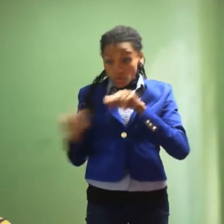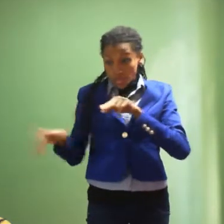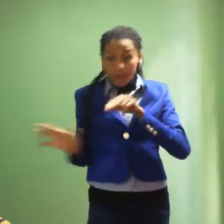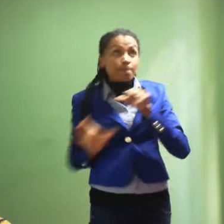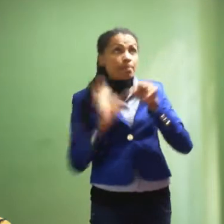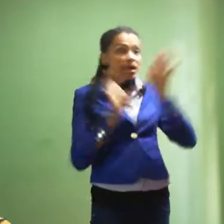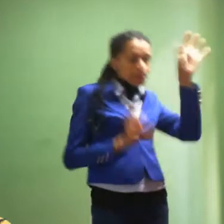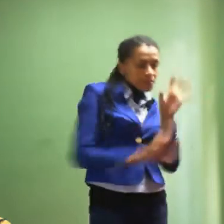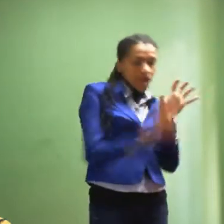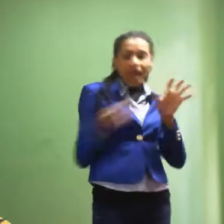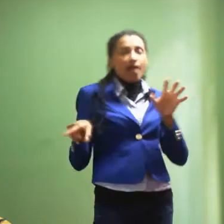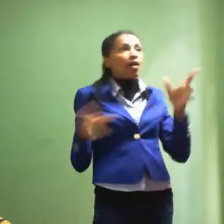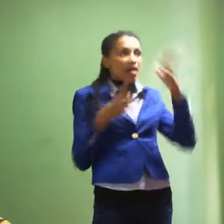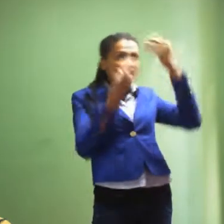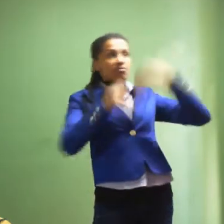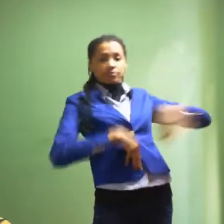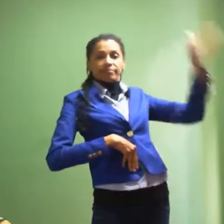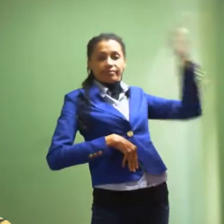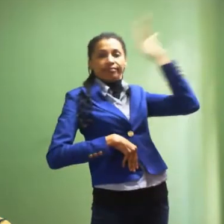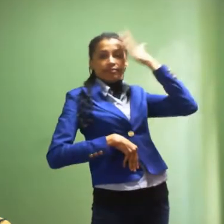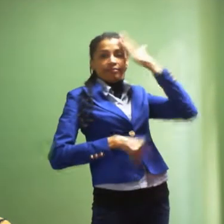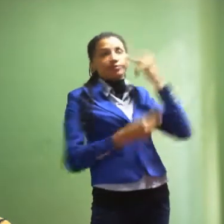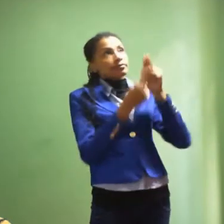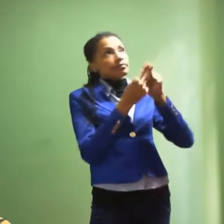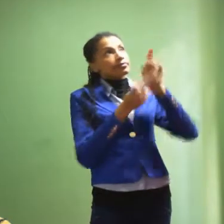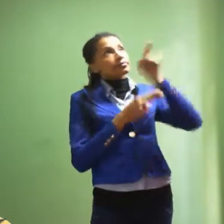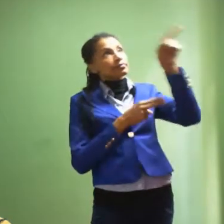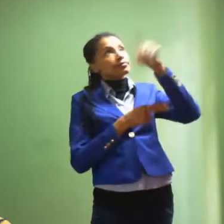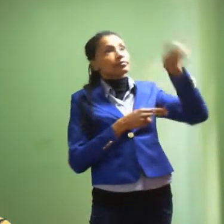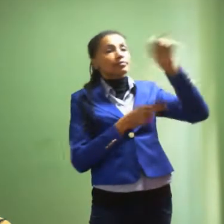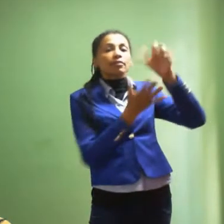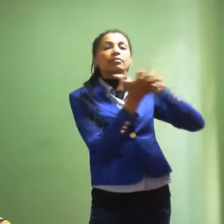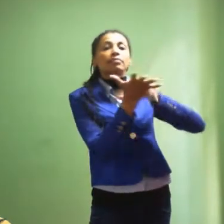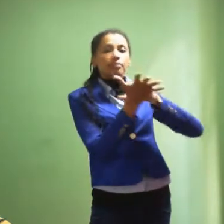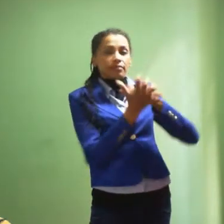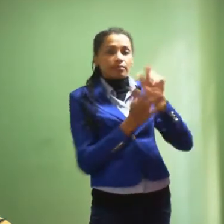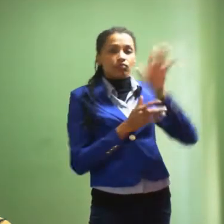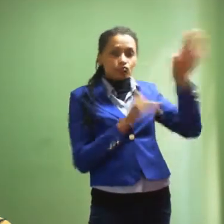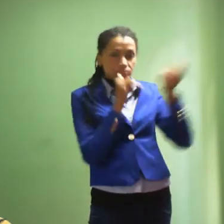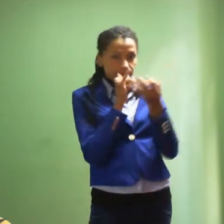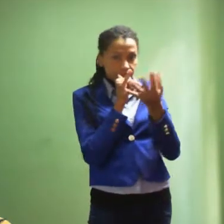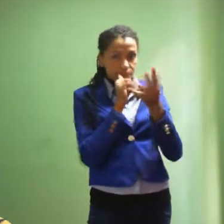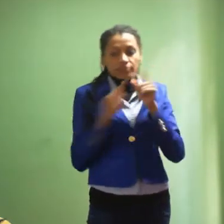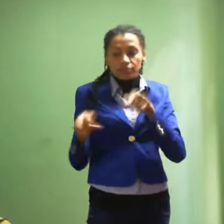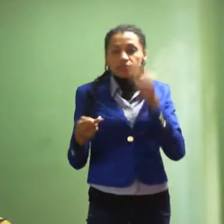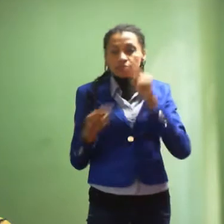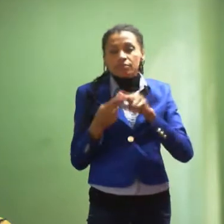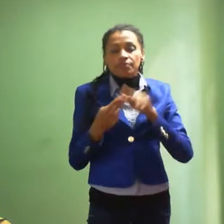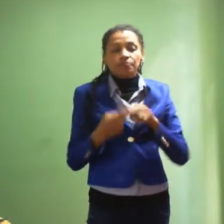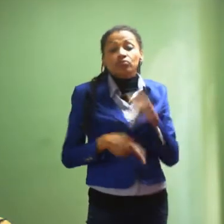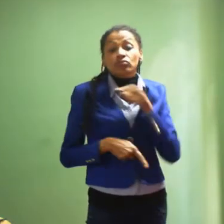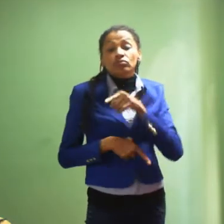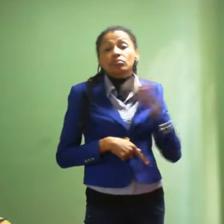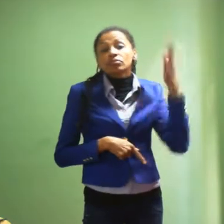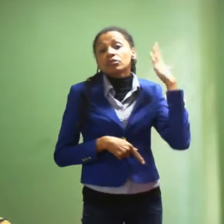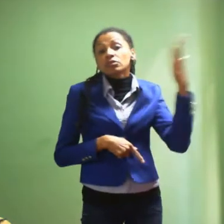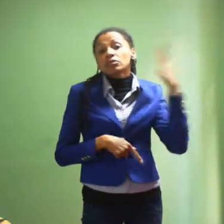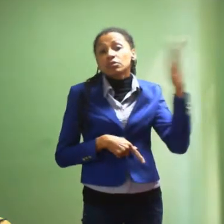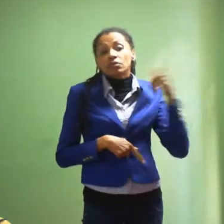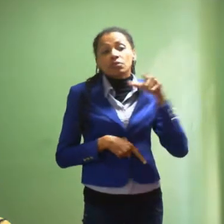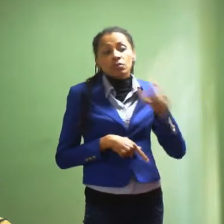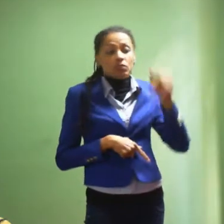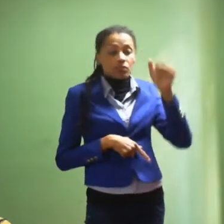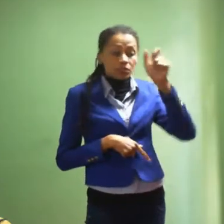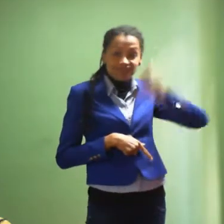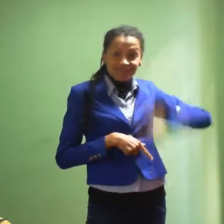la posibilidad de hablar de lo que encuentran allí expuesto como guión pedagógico. Le va a servir a la docente o al docente